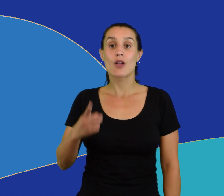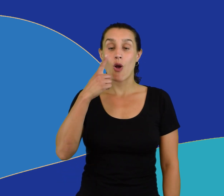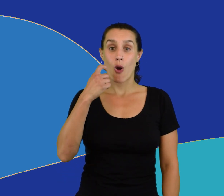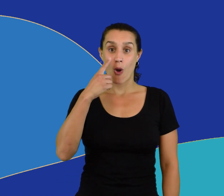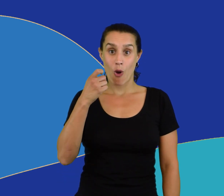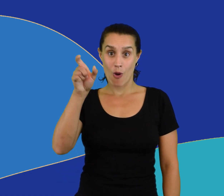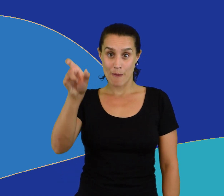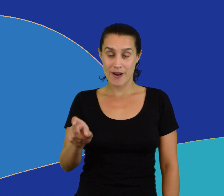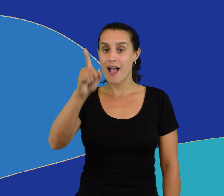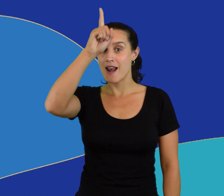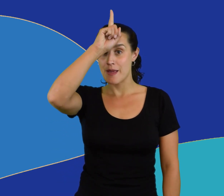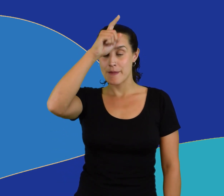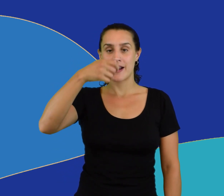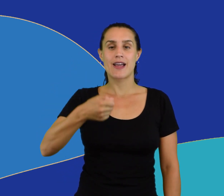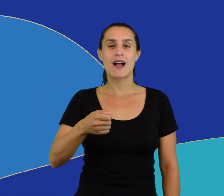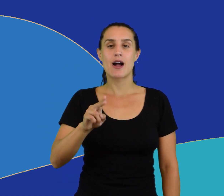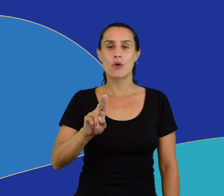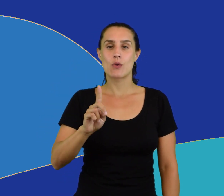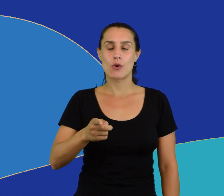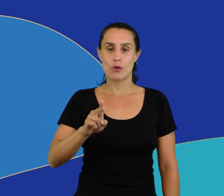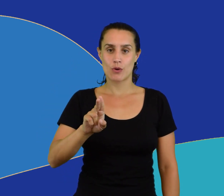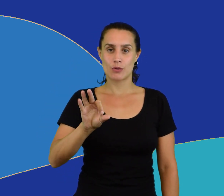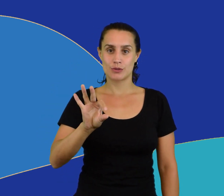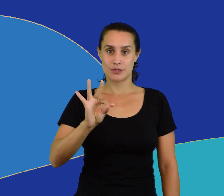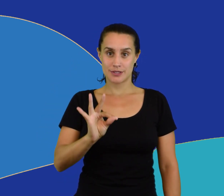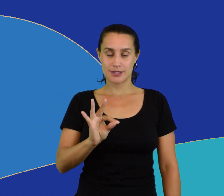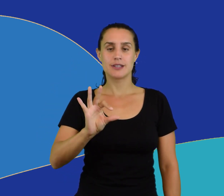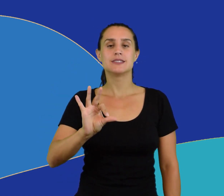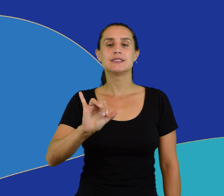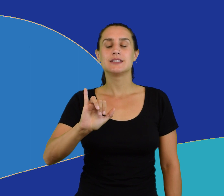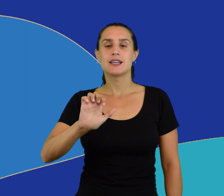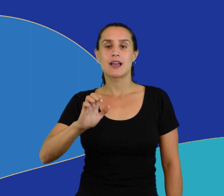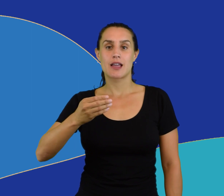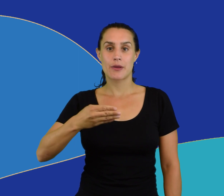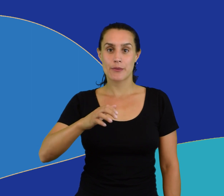August Seebee, alemán, fue uno de los principales inventores de la escafandra de buceo.